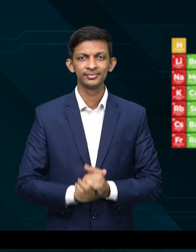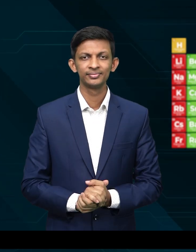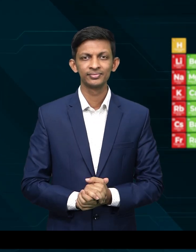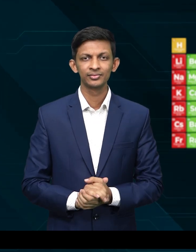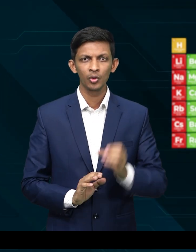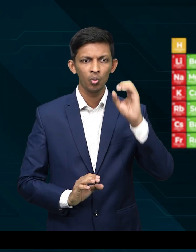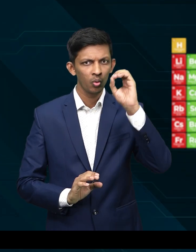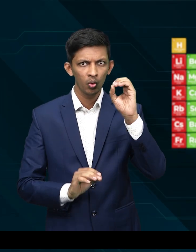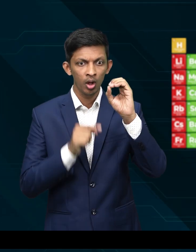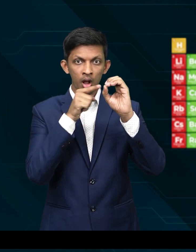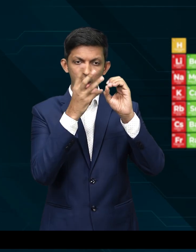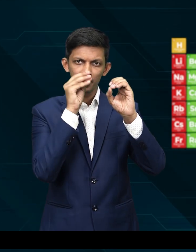ओ,